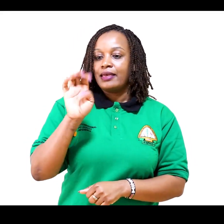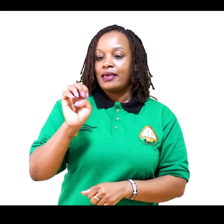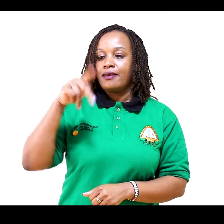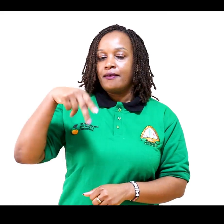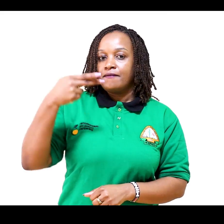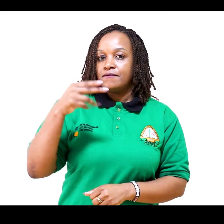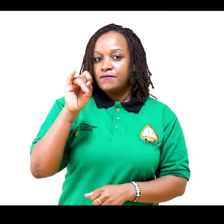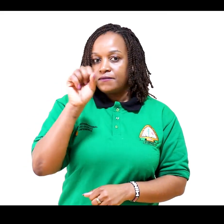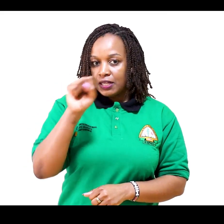admin@kefis.org na